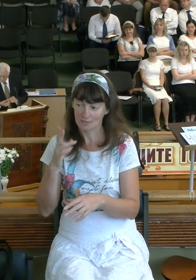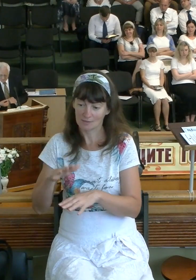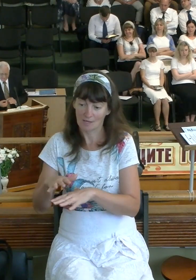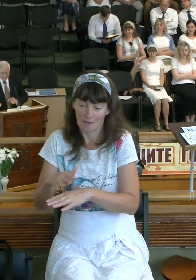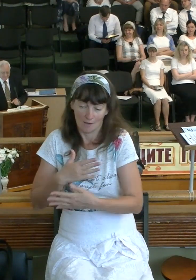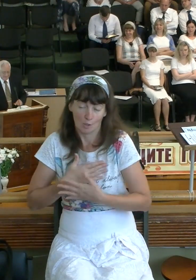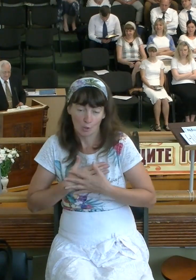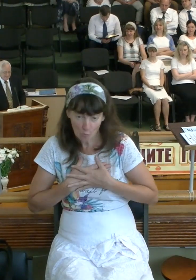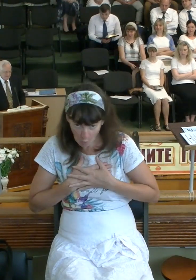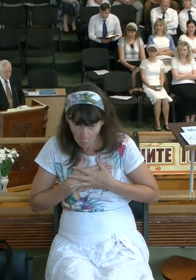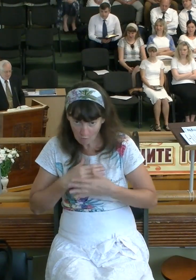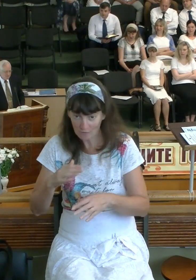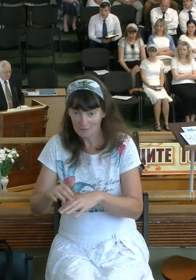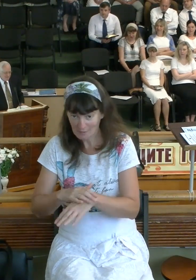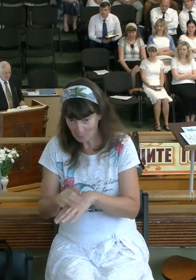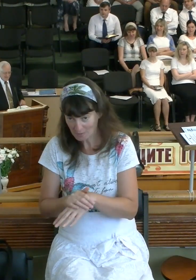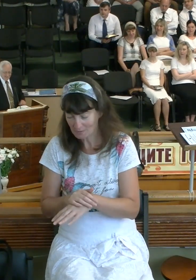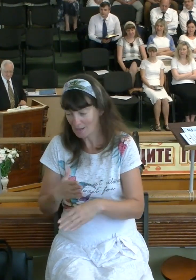Спасибо.